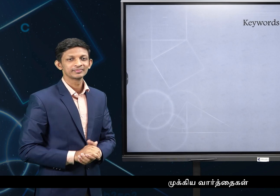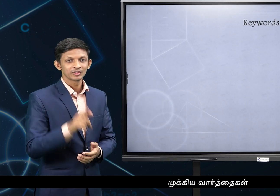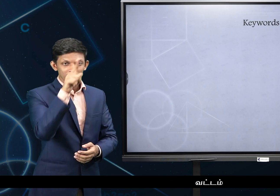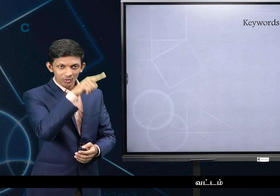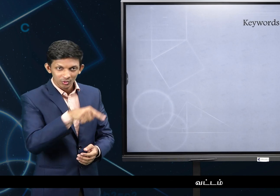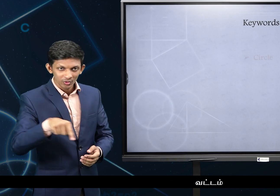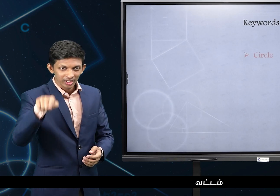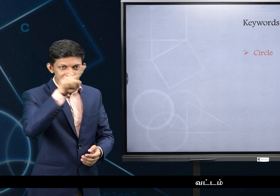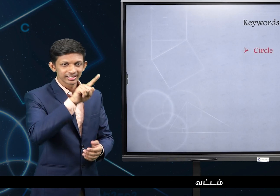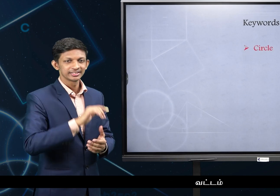வட்டம்,